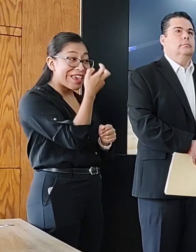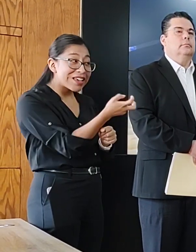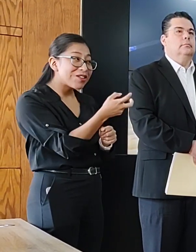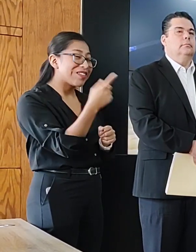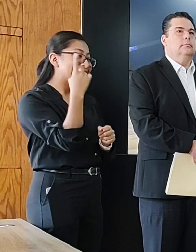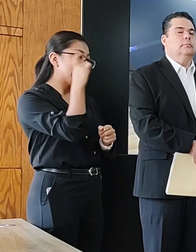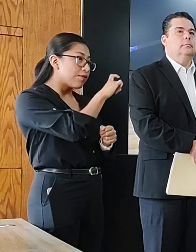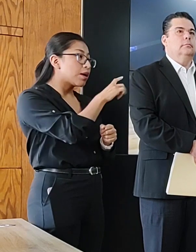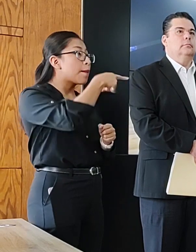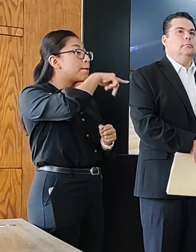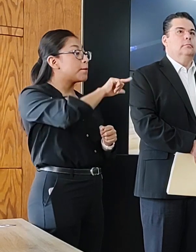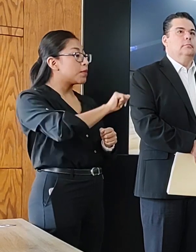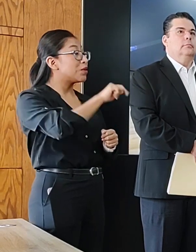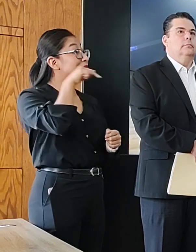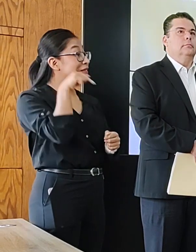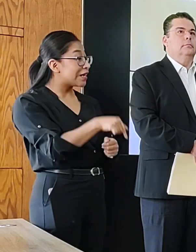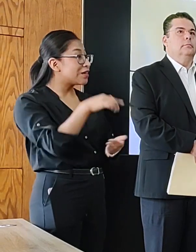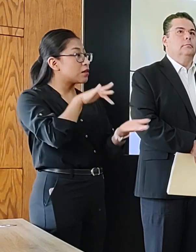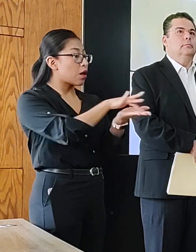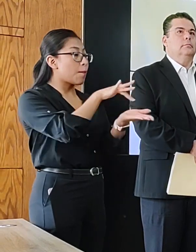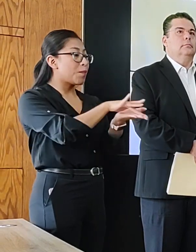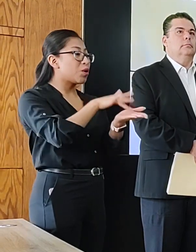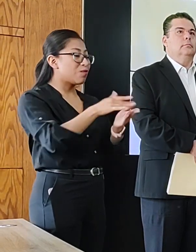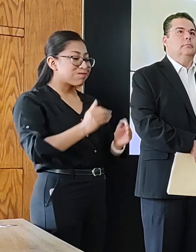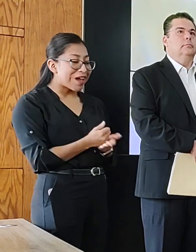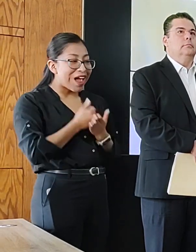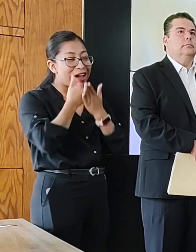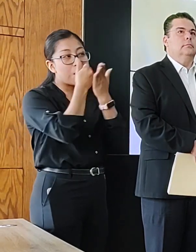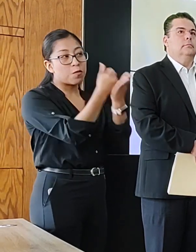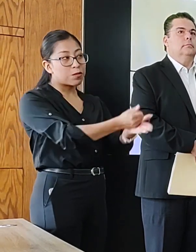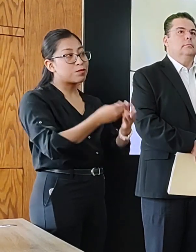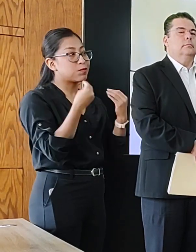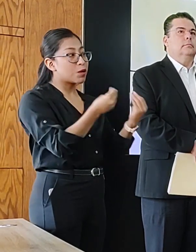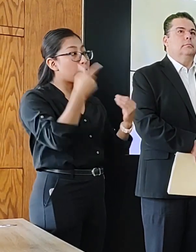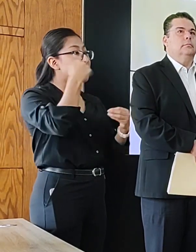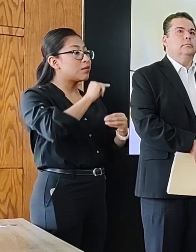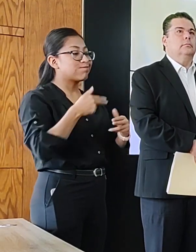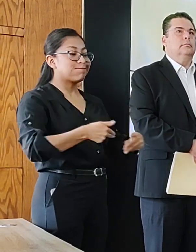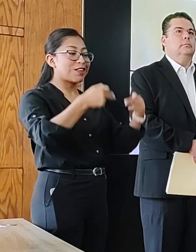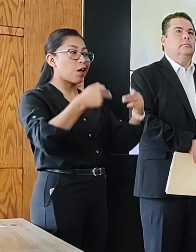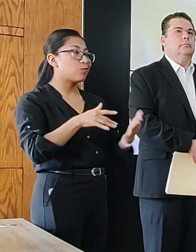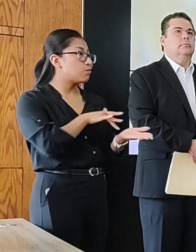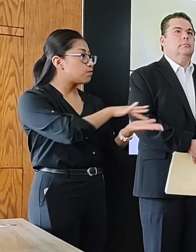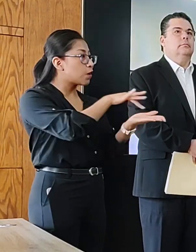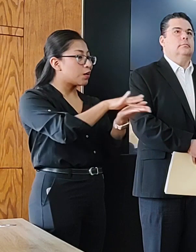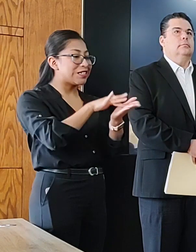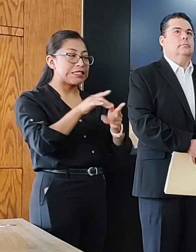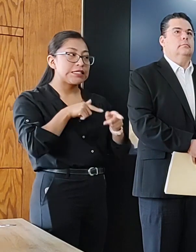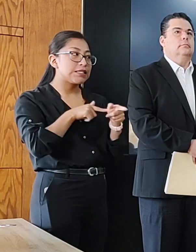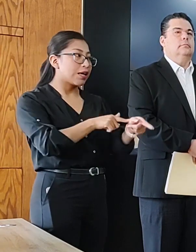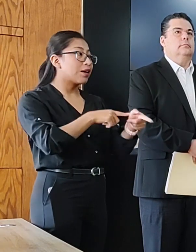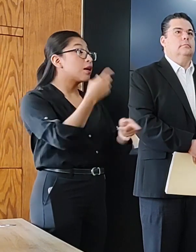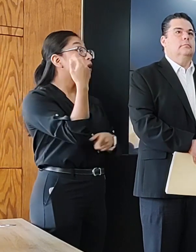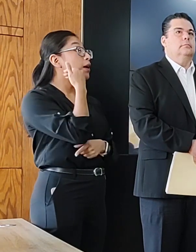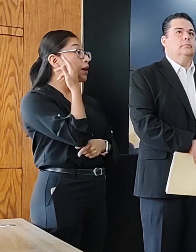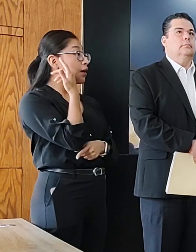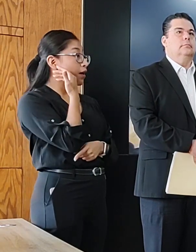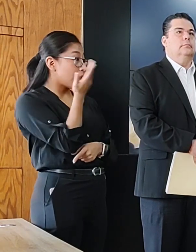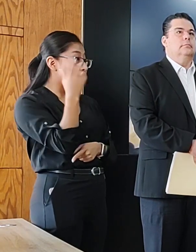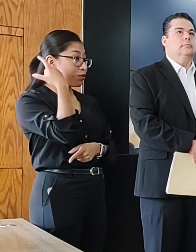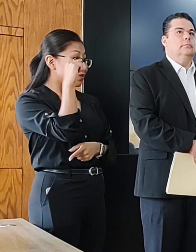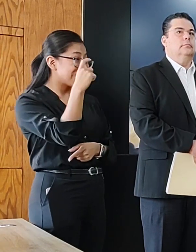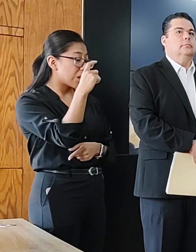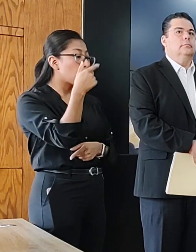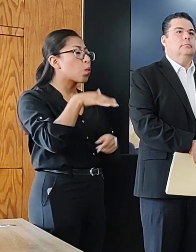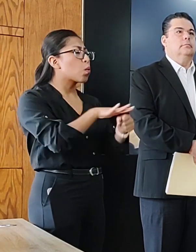utilidad para quienes siguen luchando por mantener o mejorar su negocio. En el Querétaro que queremos, seguimos